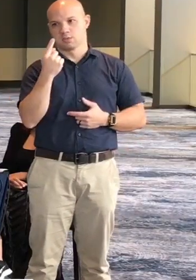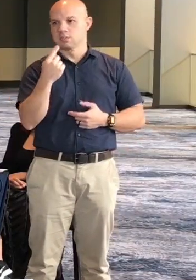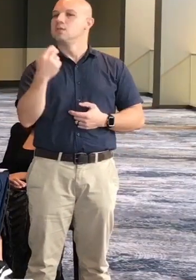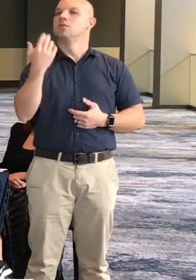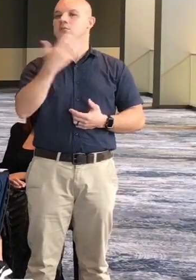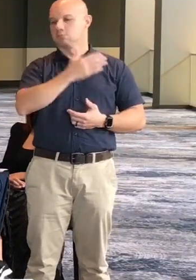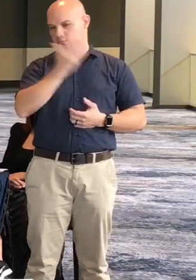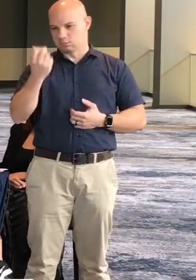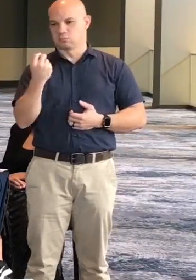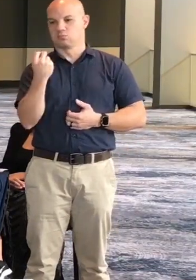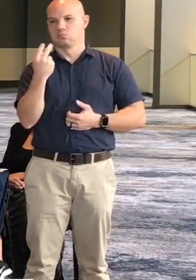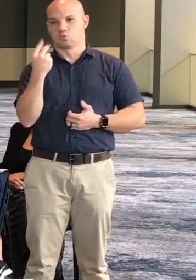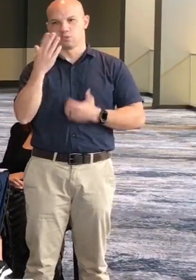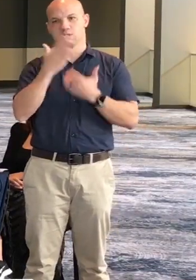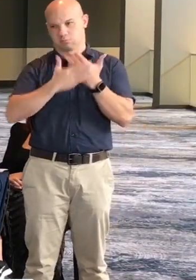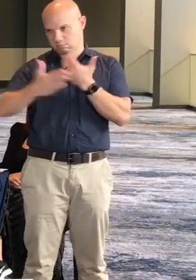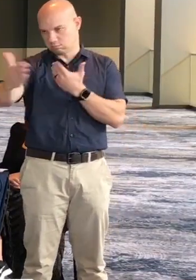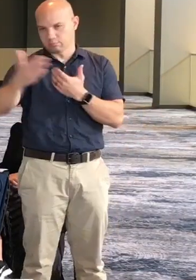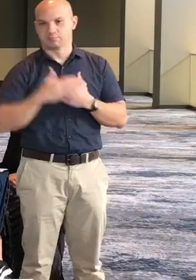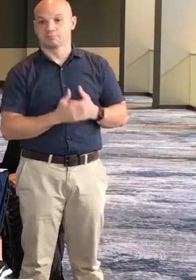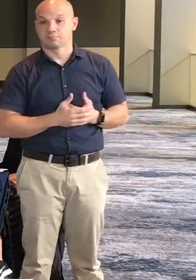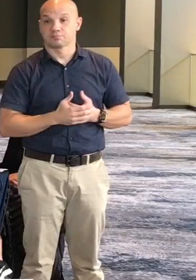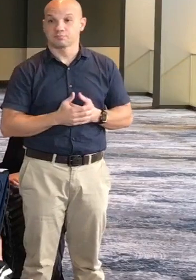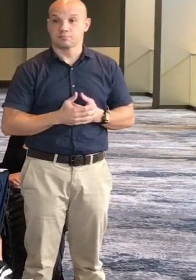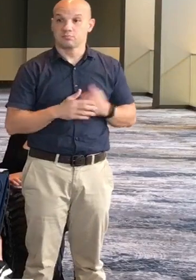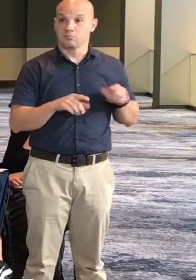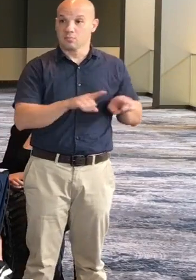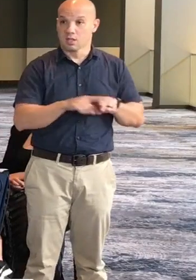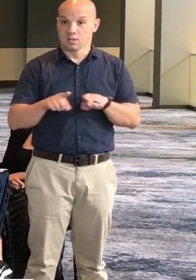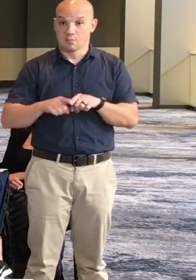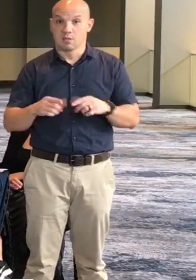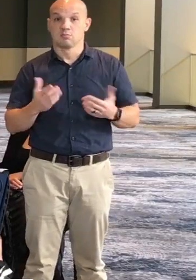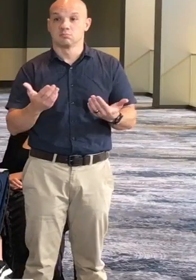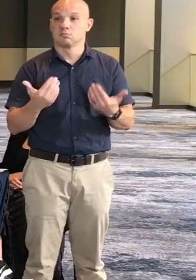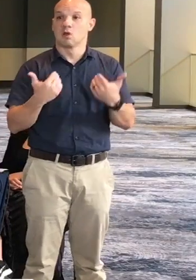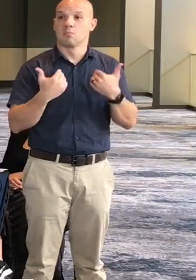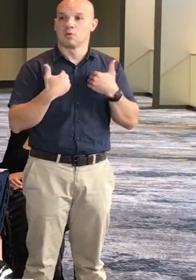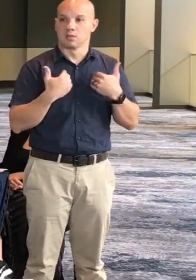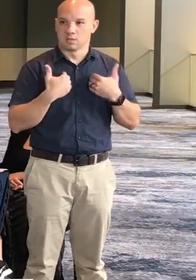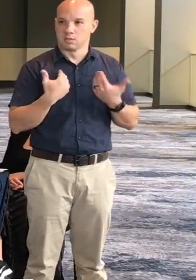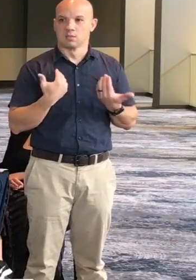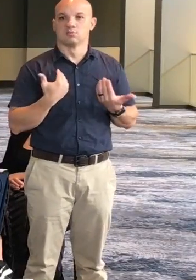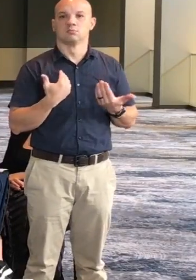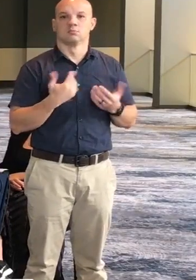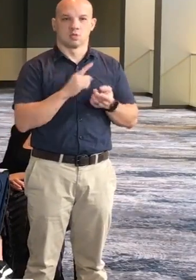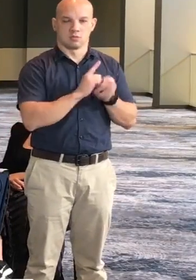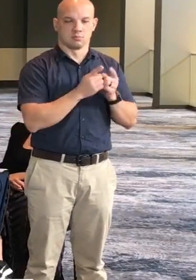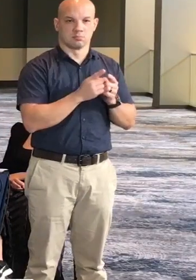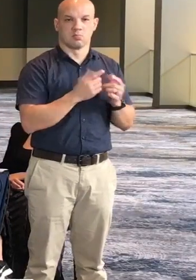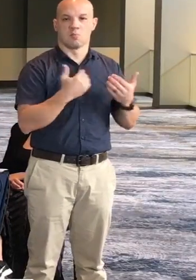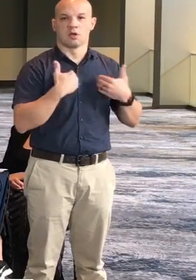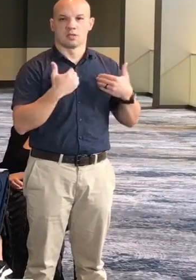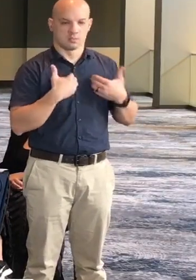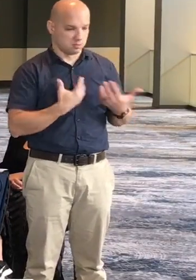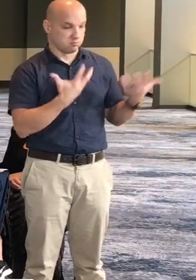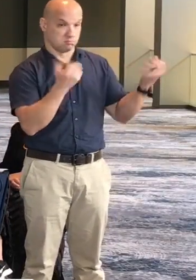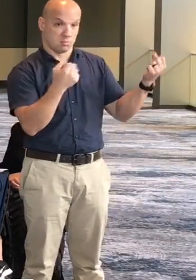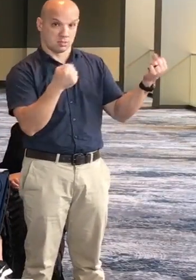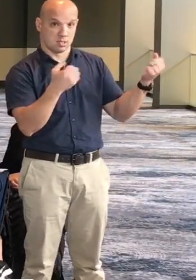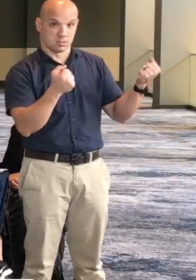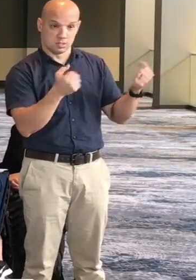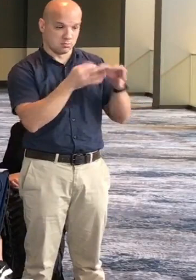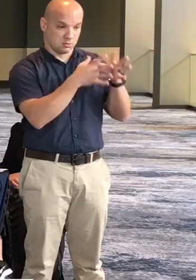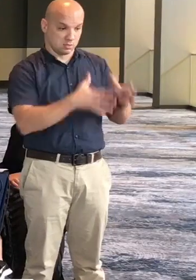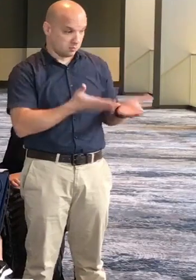12 años en adelante. Vamos a tener traducción simultánea, como lo hemos tenido, traducción de señas, como